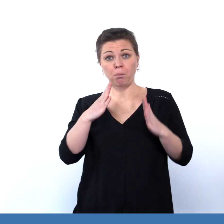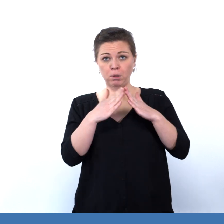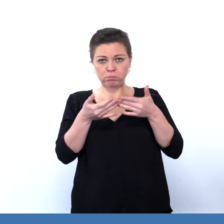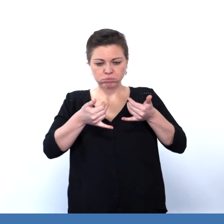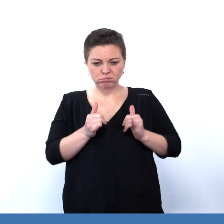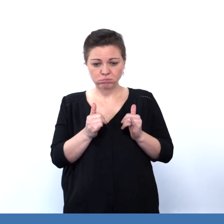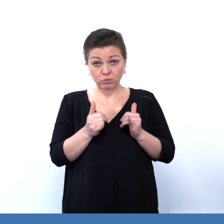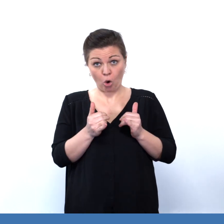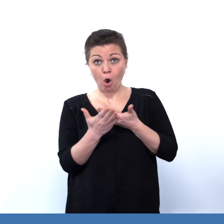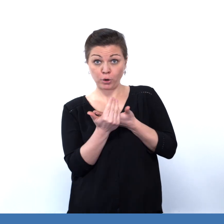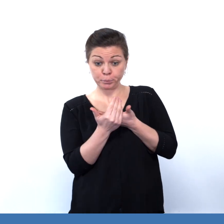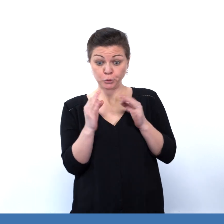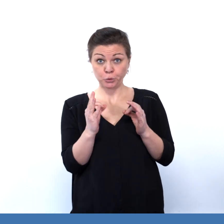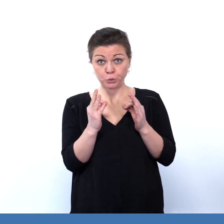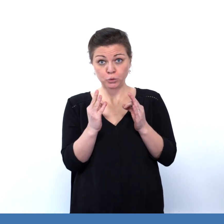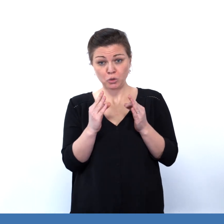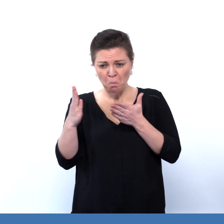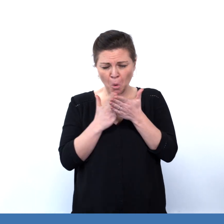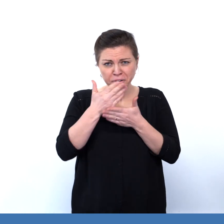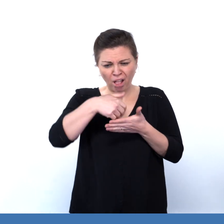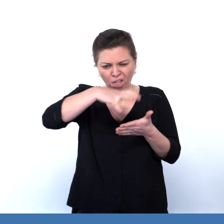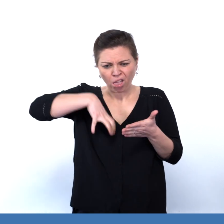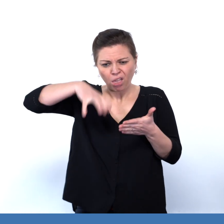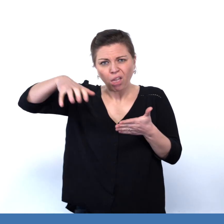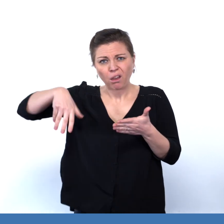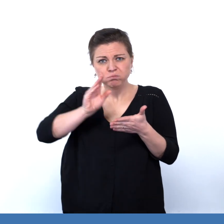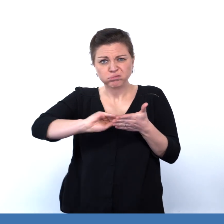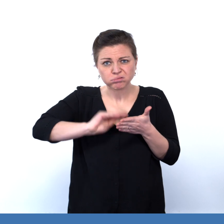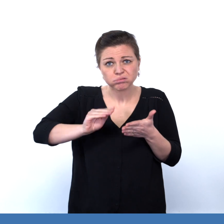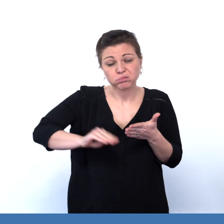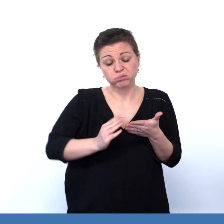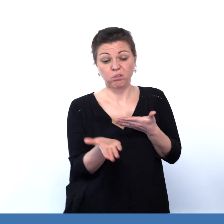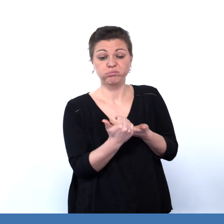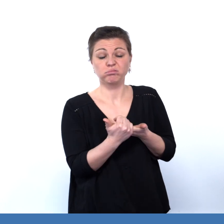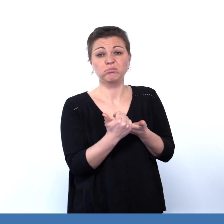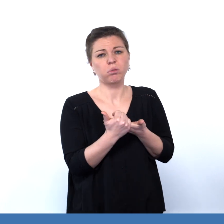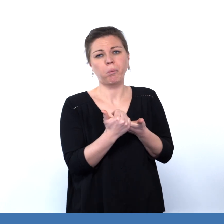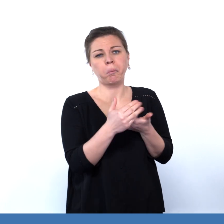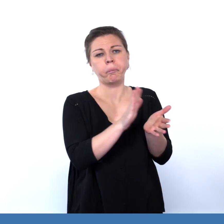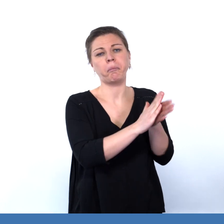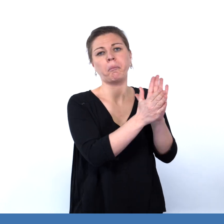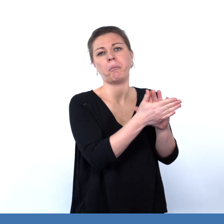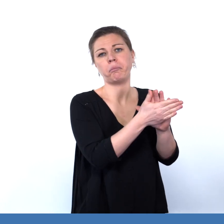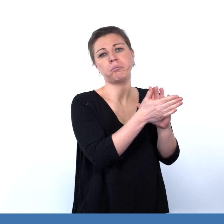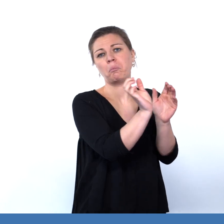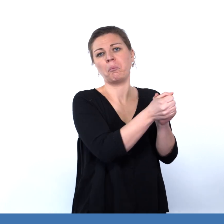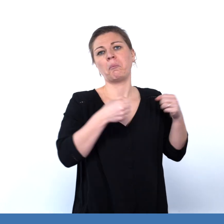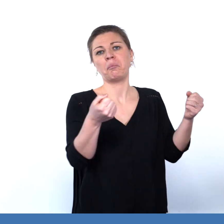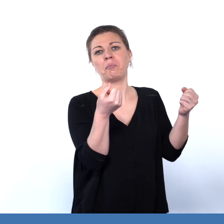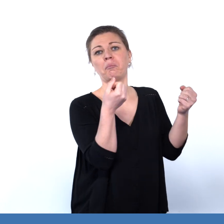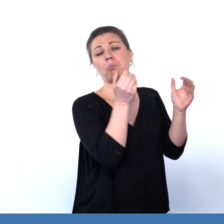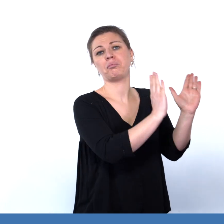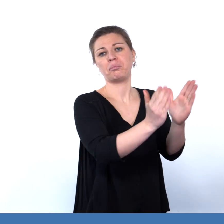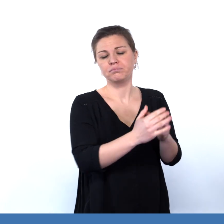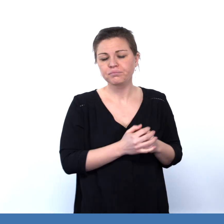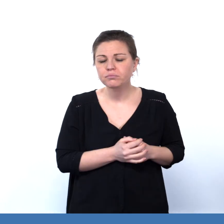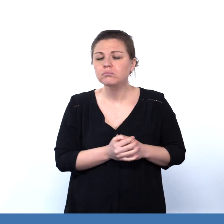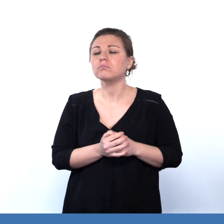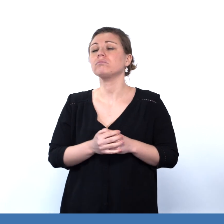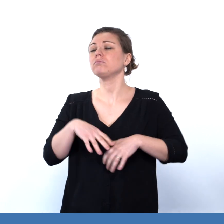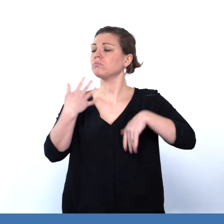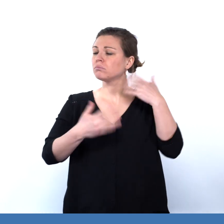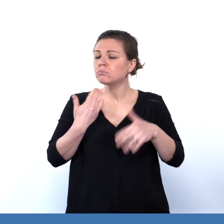revois avec mon enveloppe, là, il y avait une enveloppe dans laquelle j'avais décrit tout le projet, et je l'ai mise dans un coin, dans un placard, et 1 mois, 2 mois, 3